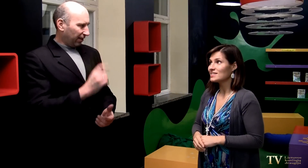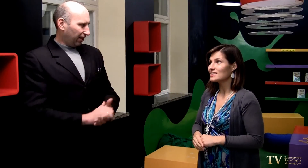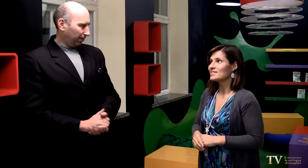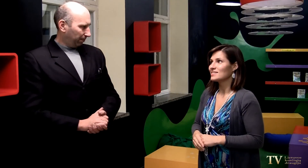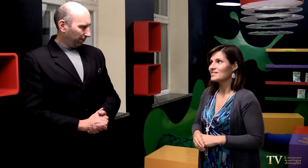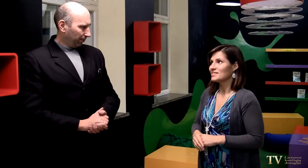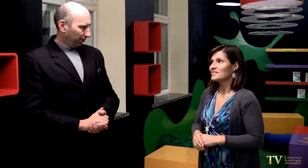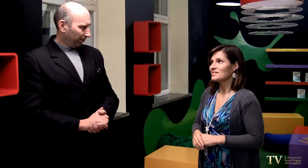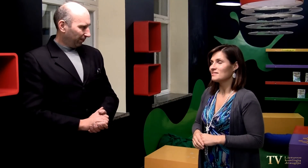Finansėlis.